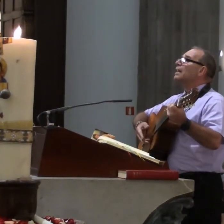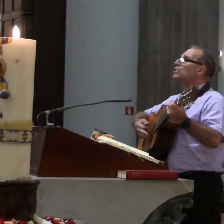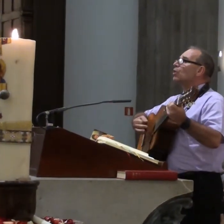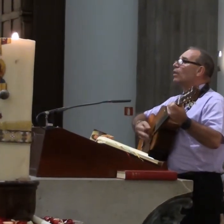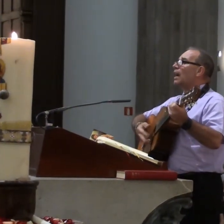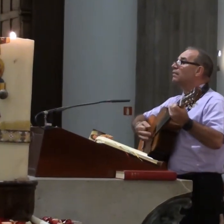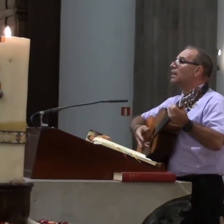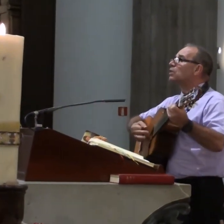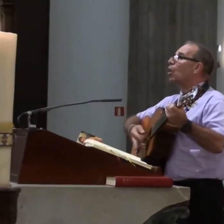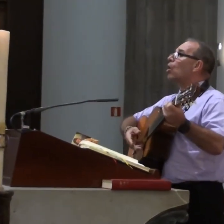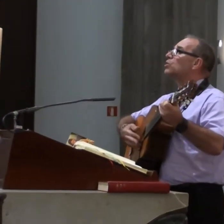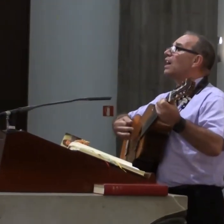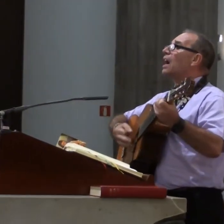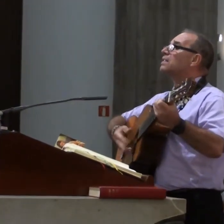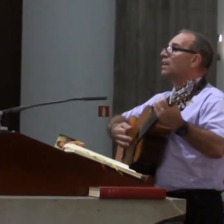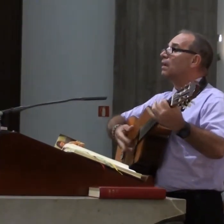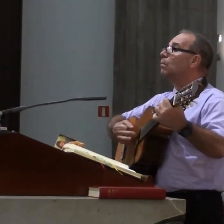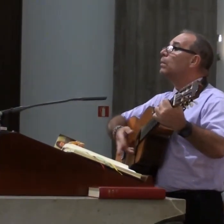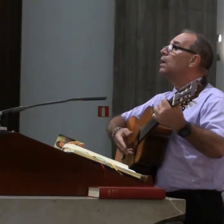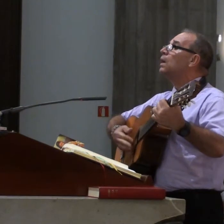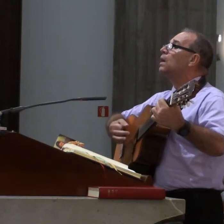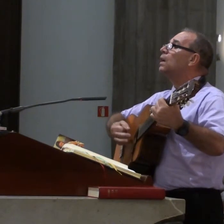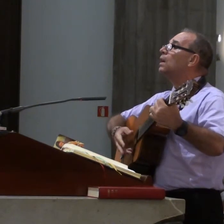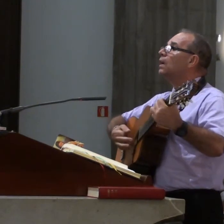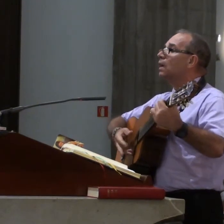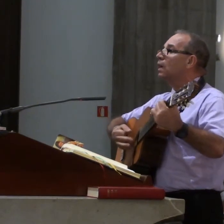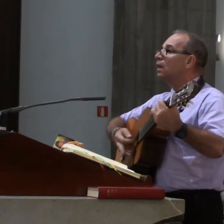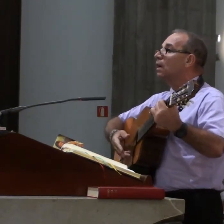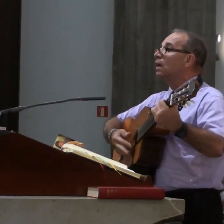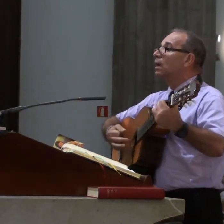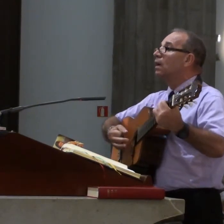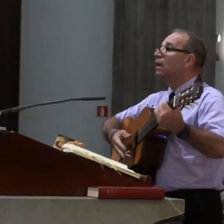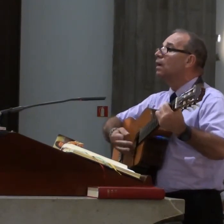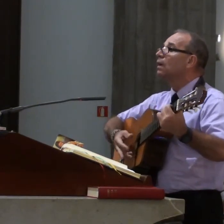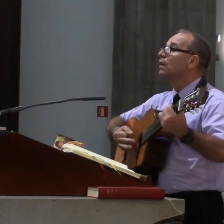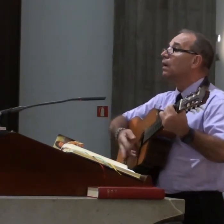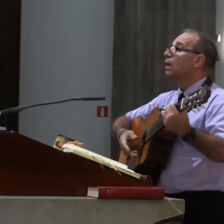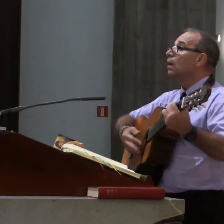ha hecho grandes cosas en ti